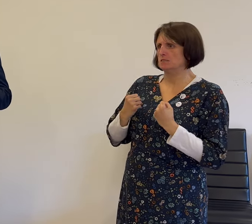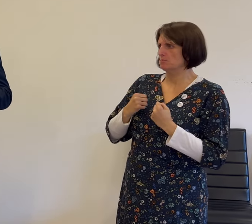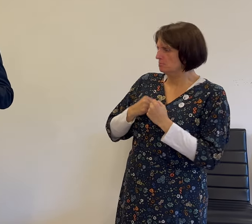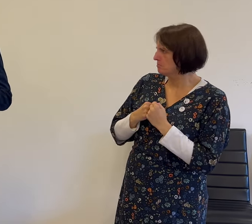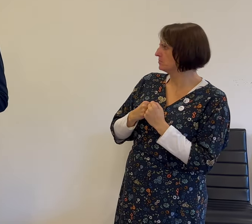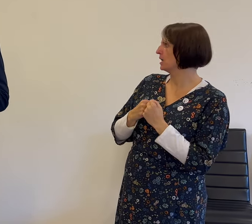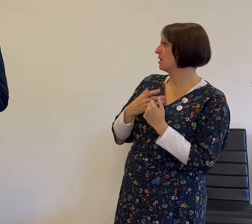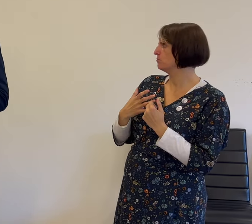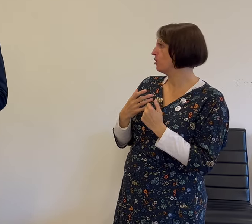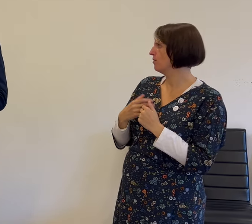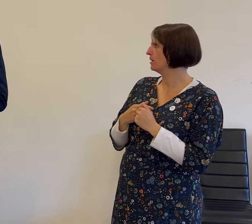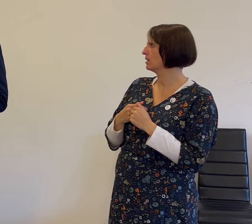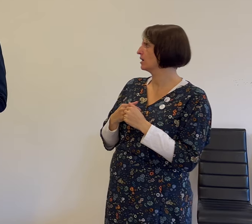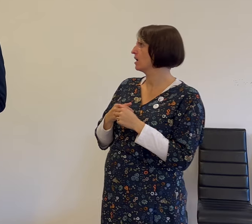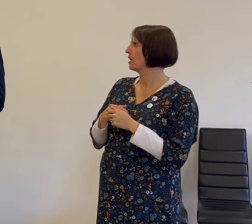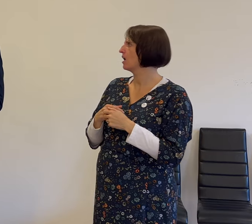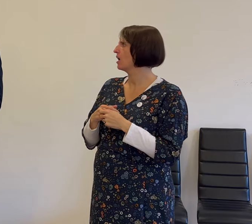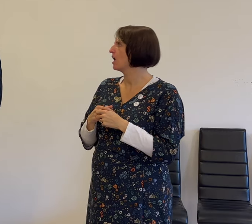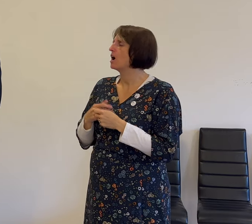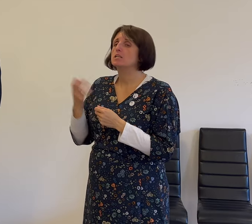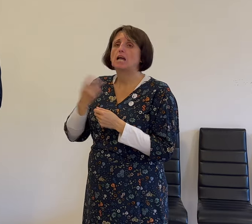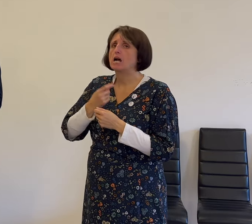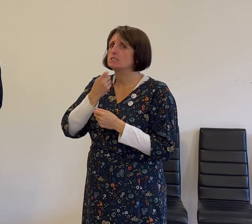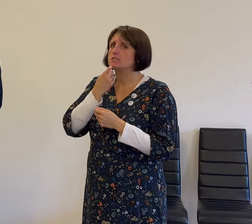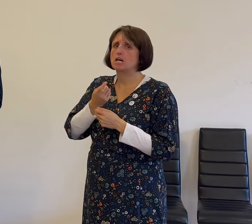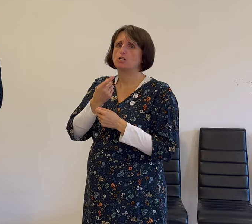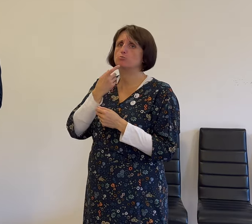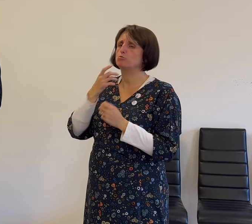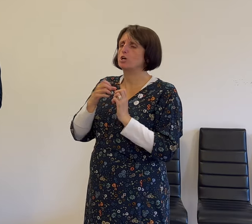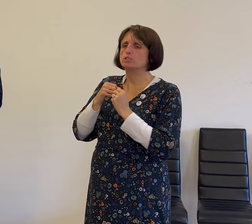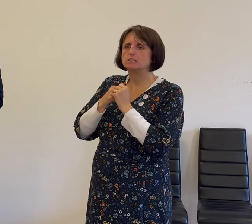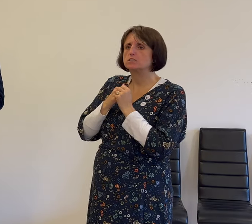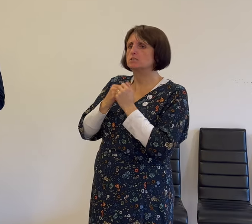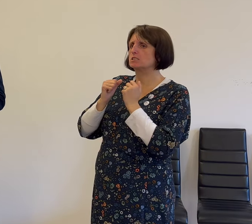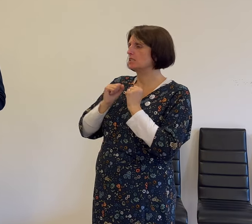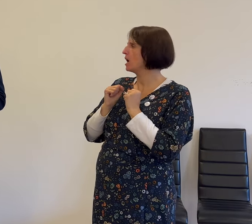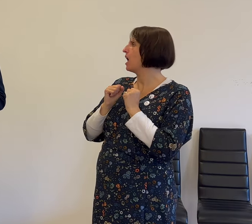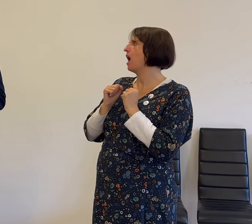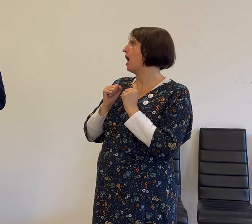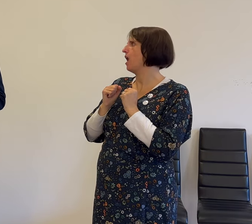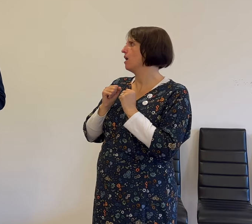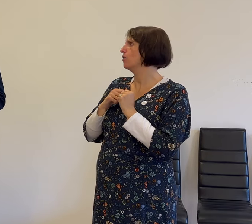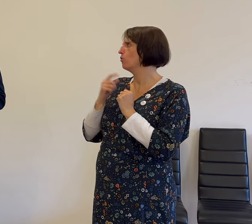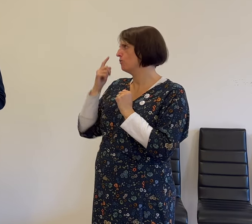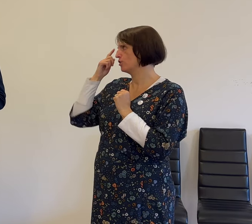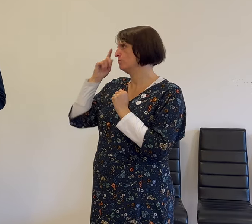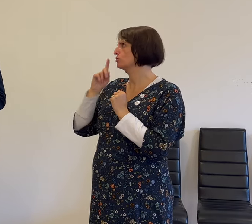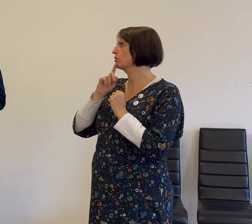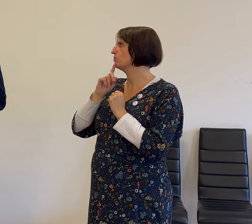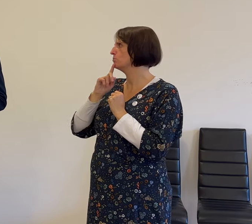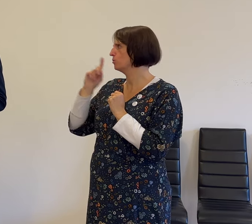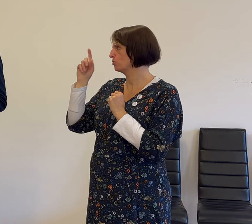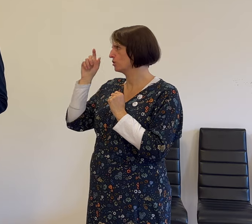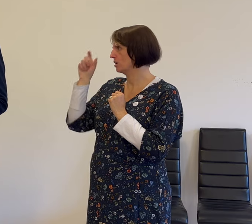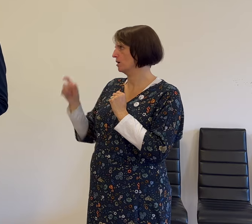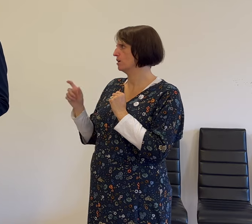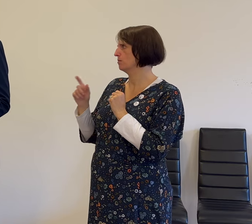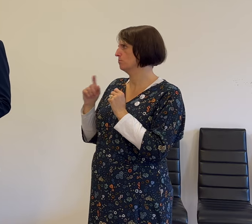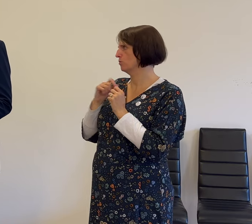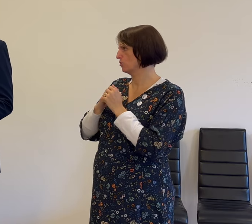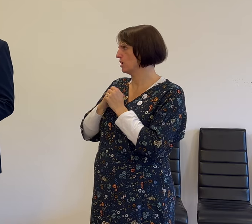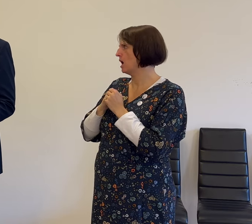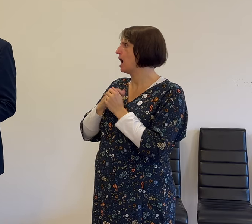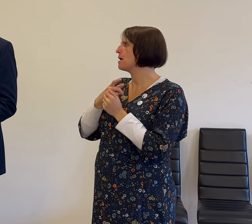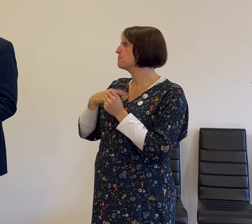věcech si to zkusili, můžete se zapírat, jak chcete. Ano, to nejde. A to je možná právě ten okamžik,